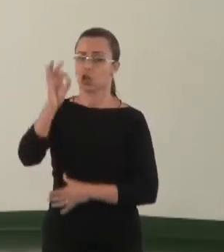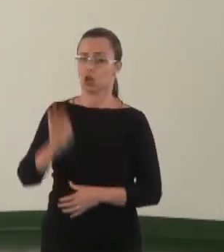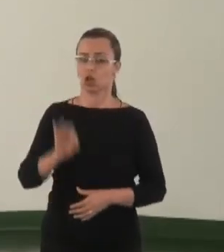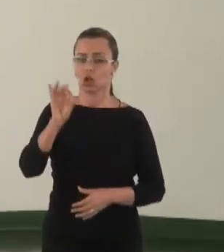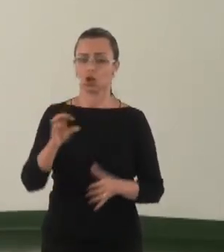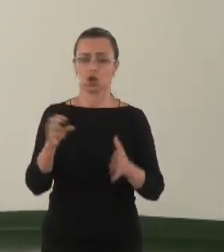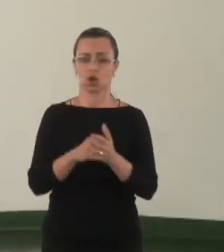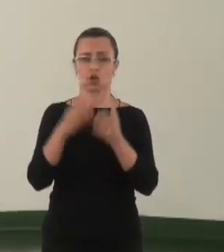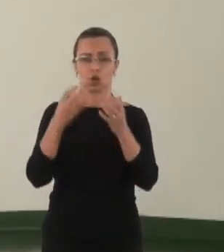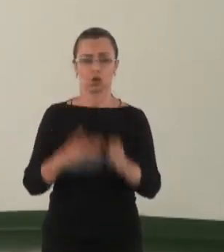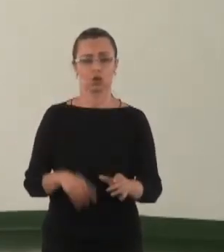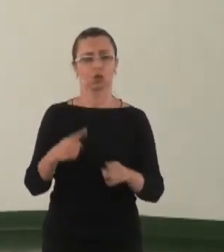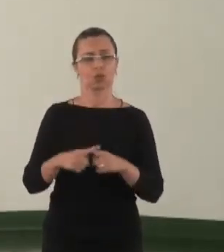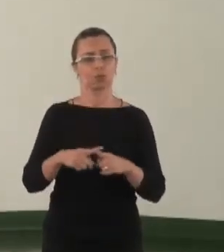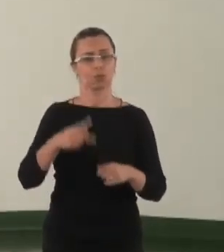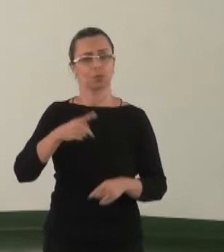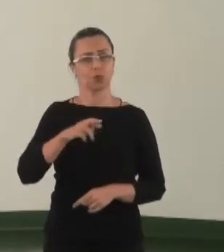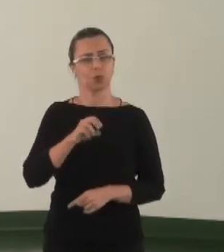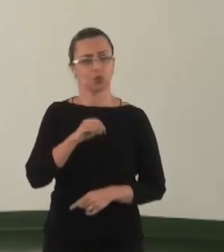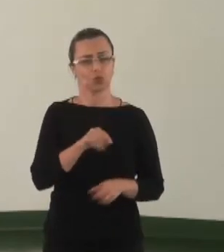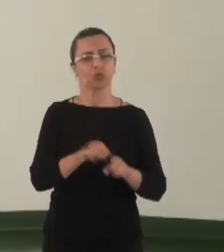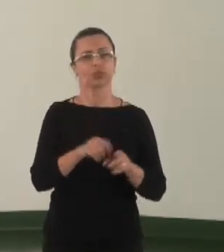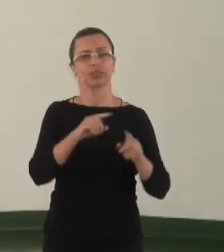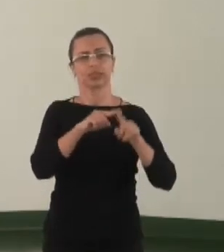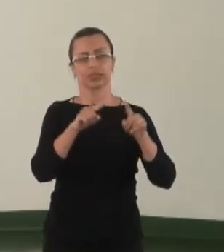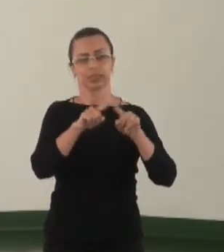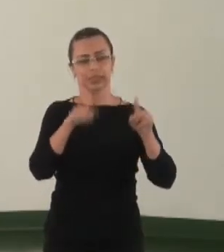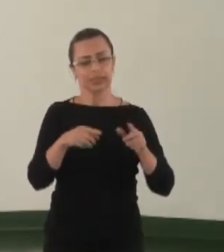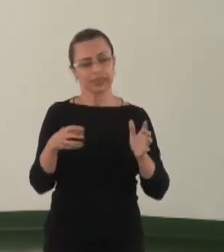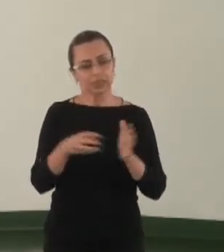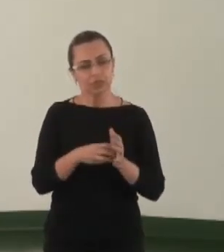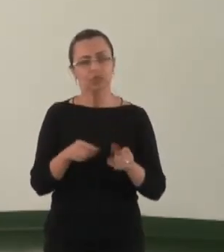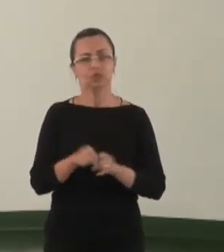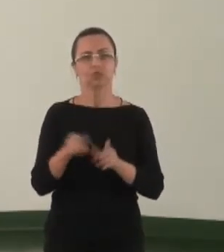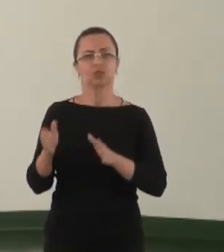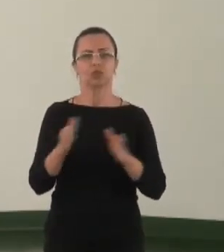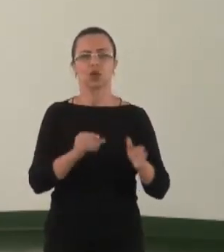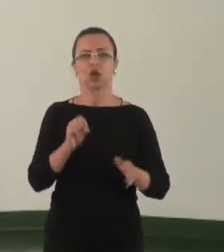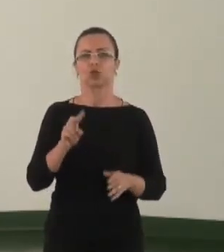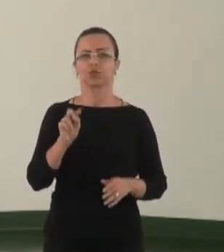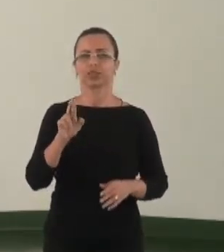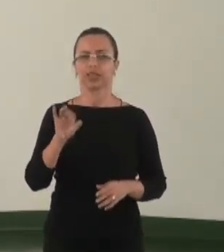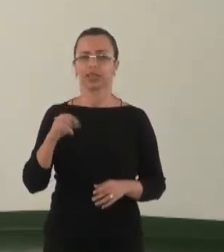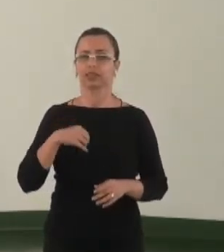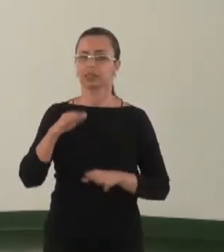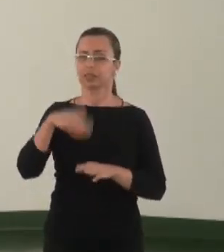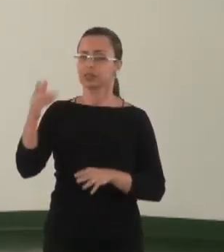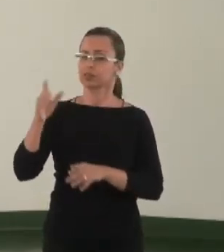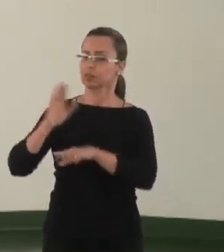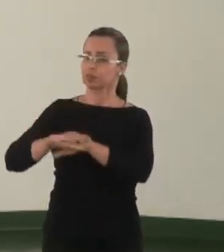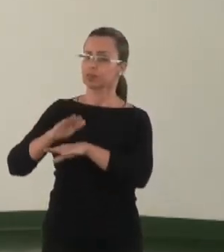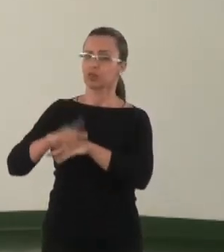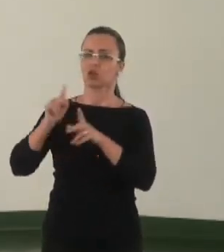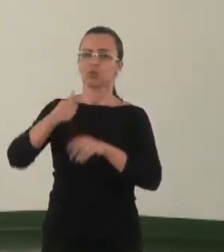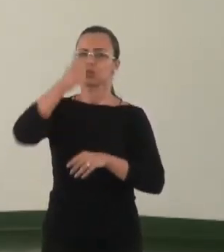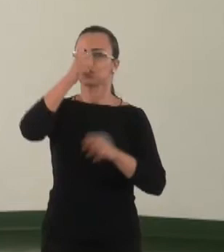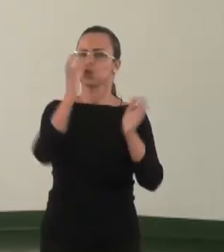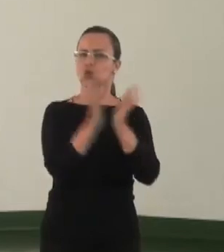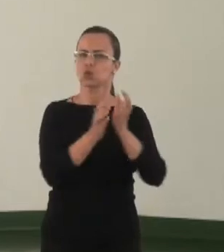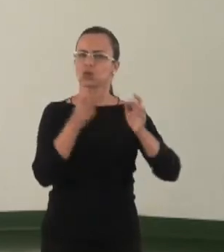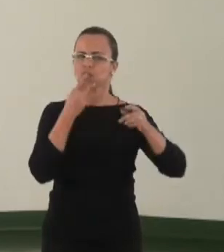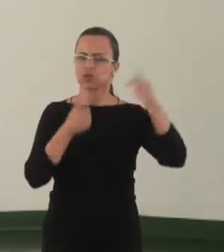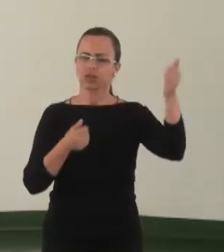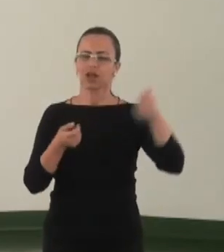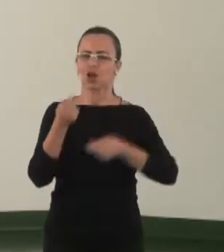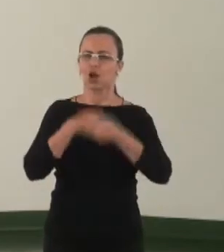concursos públicos para promotores e servidores. Criação de uma ouvidoria externa composta por membros da sociedade civil, como já citou o primeiro grupo